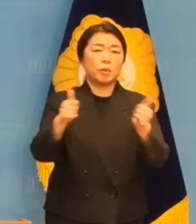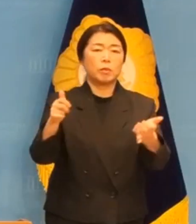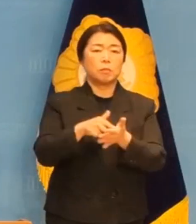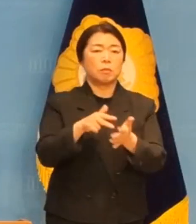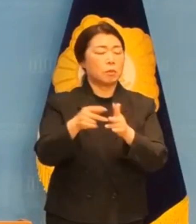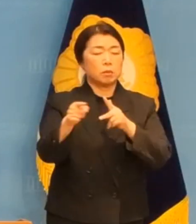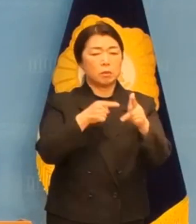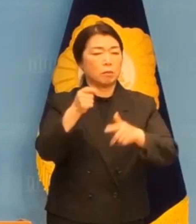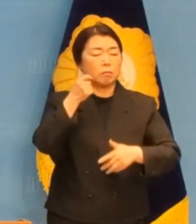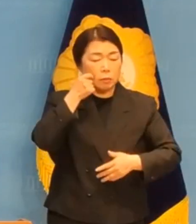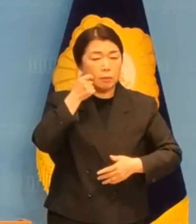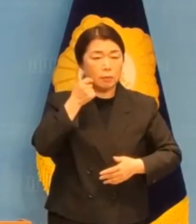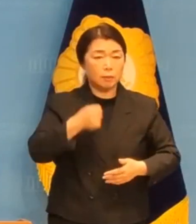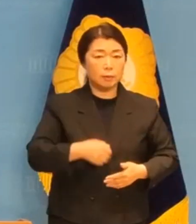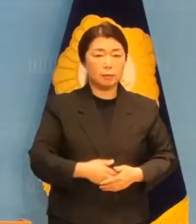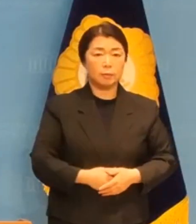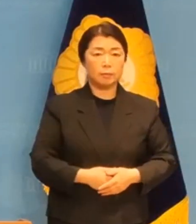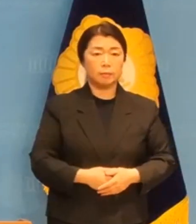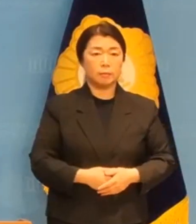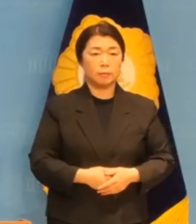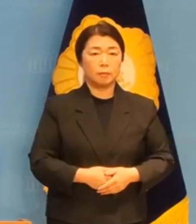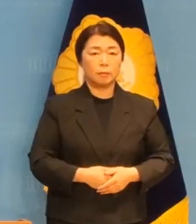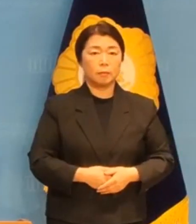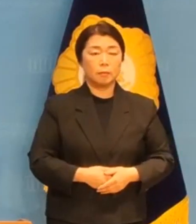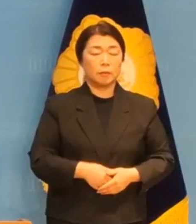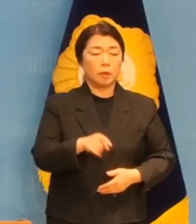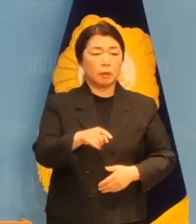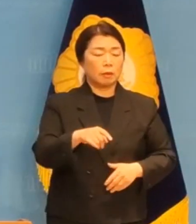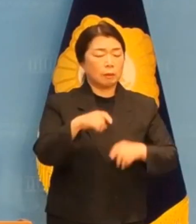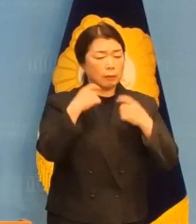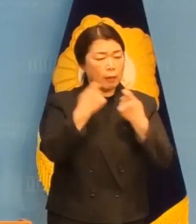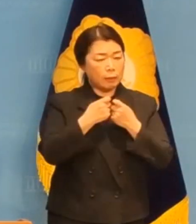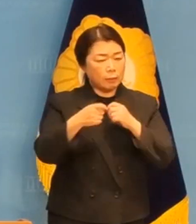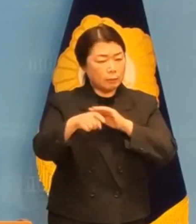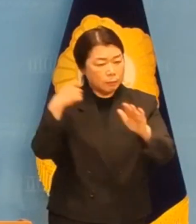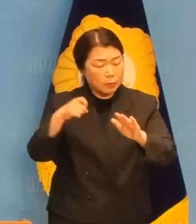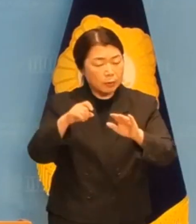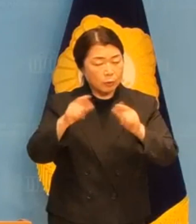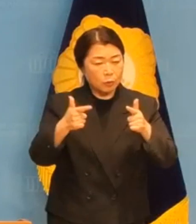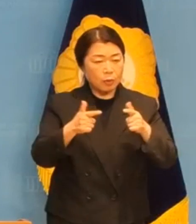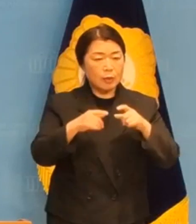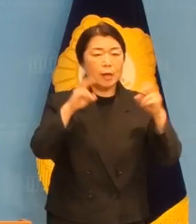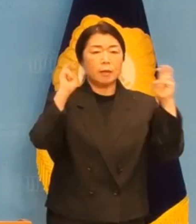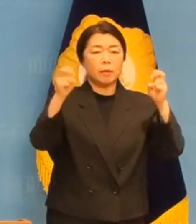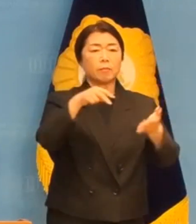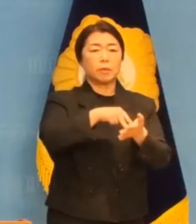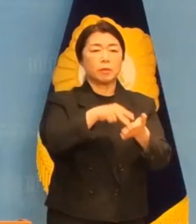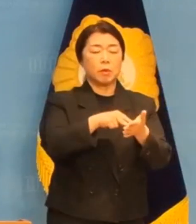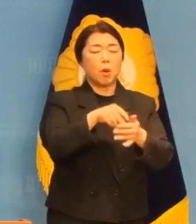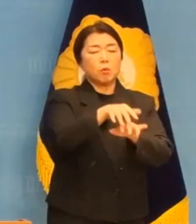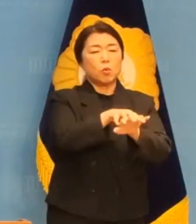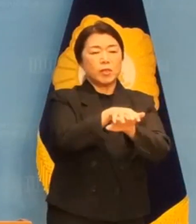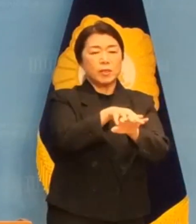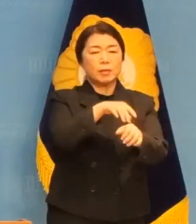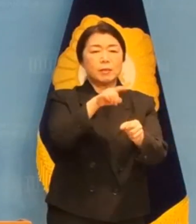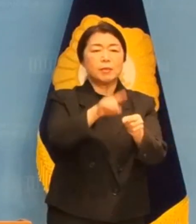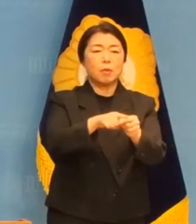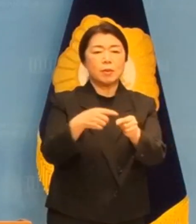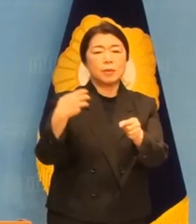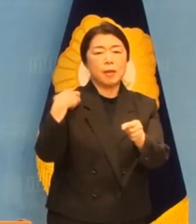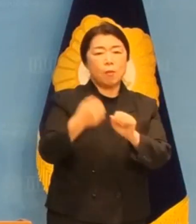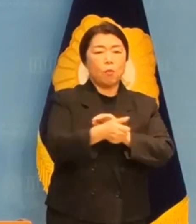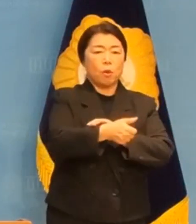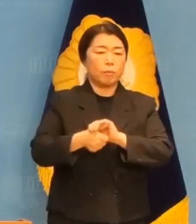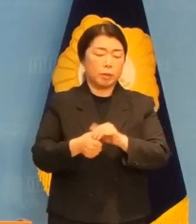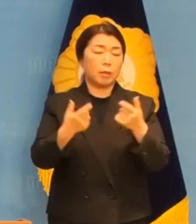없습니다. 이는 단순한 개인의 판단이 아니라 기업 차원의 조직적인 책임